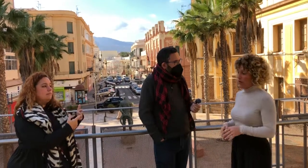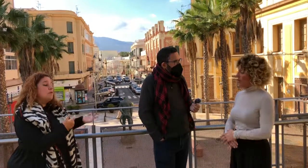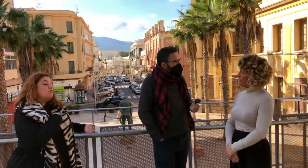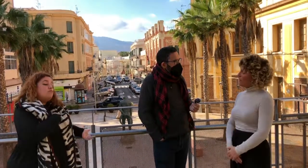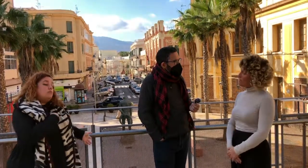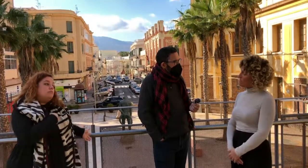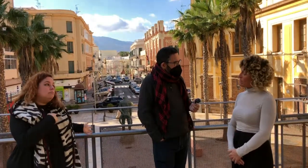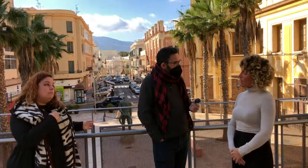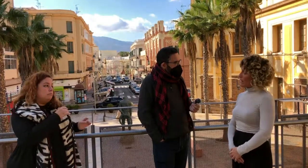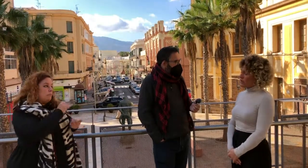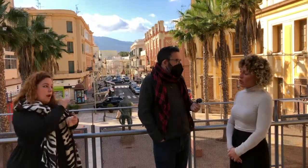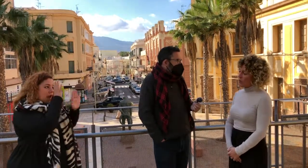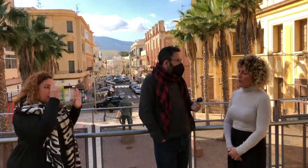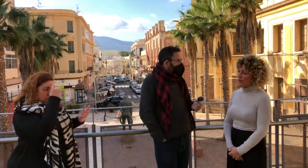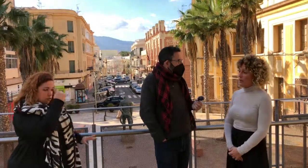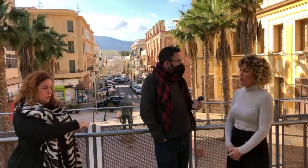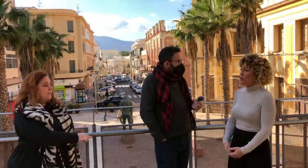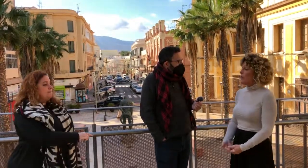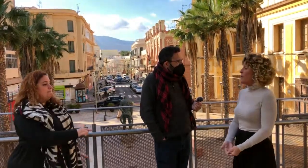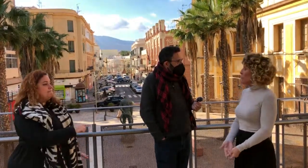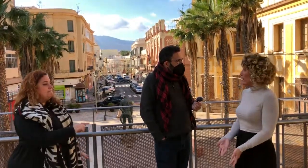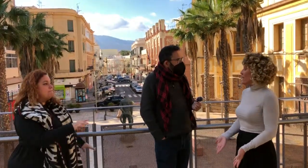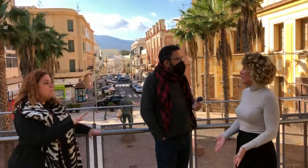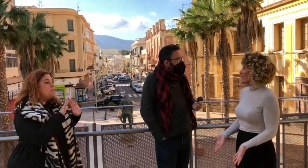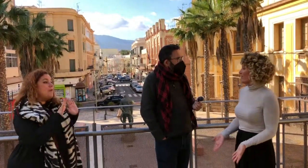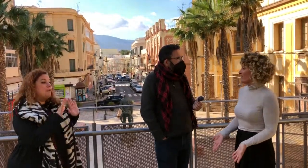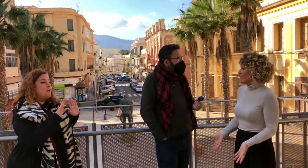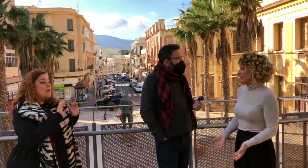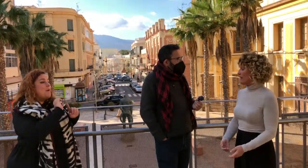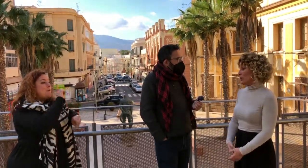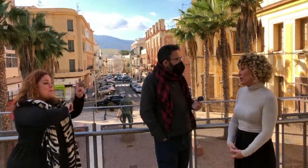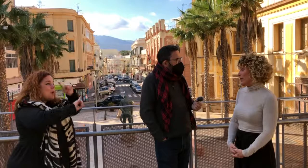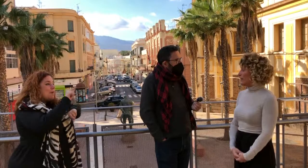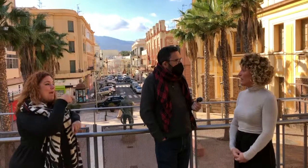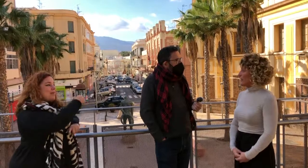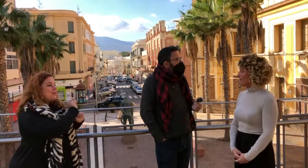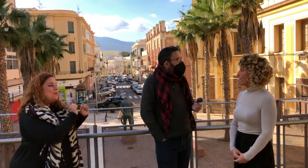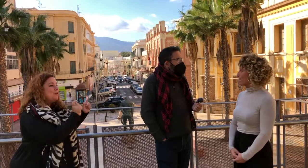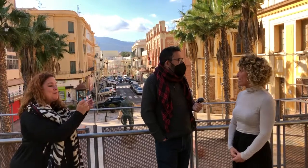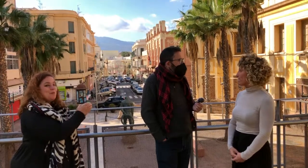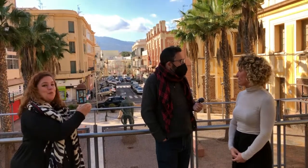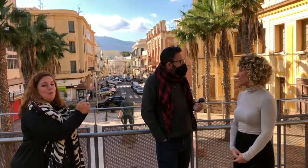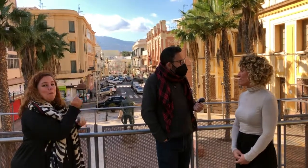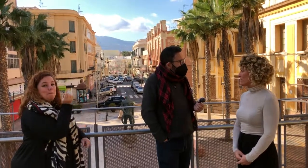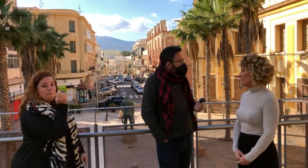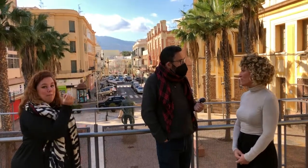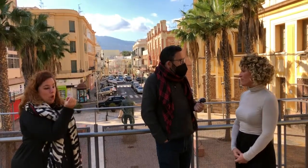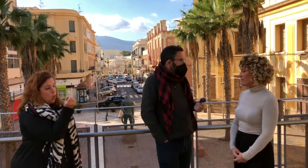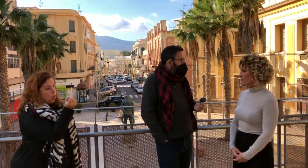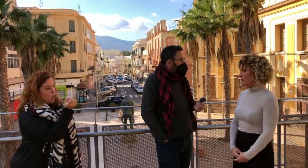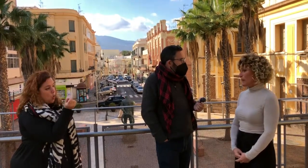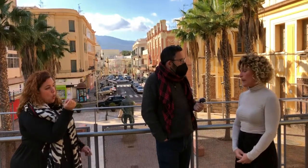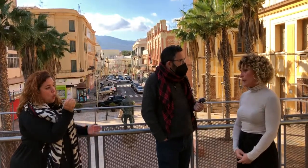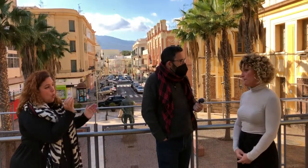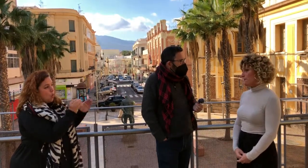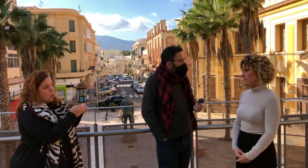lo veo claro. Lo veo muy claro, pero son una minoría, entonces. ¿Cuántas intérpretes